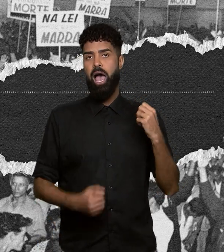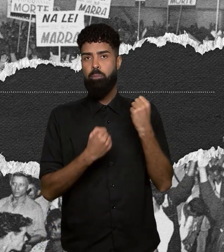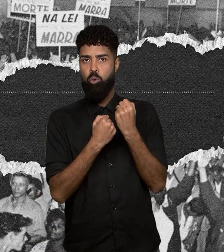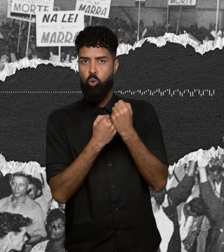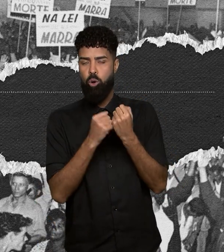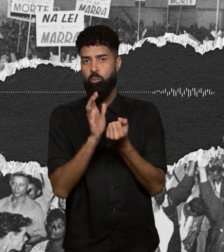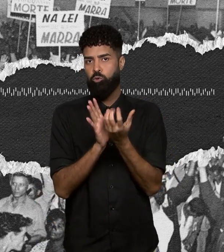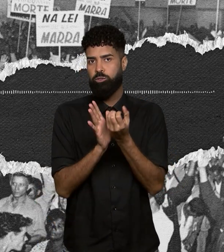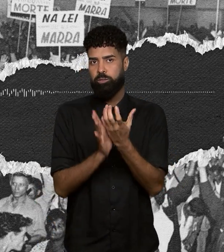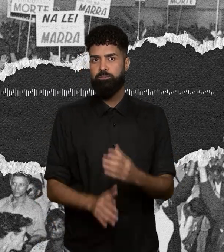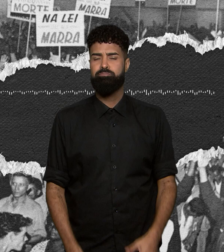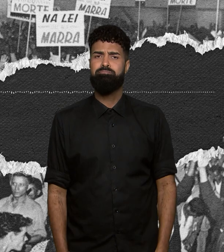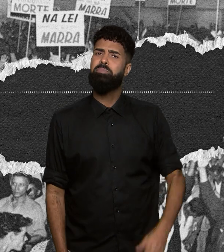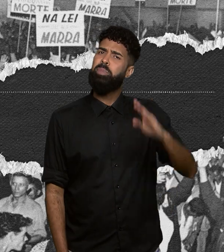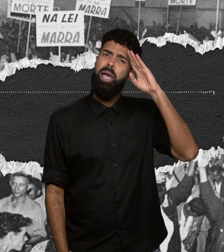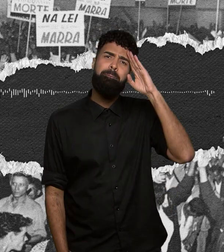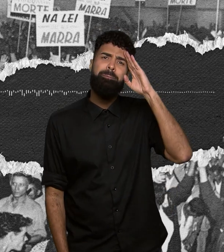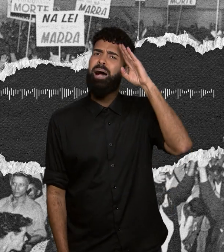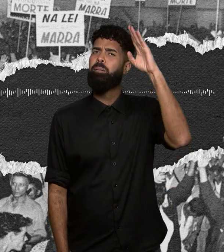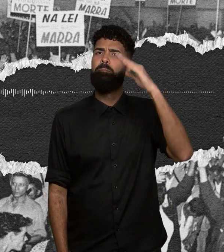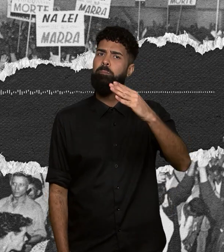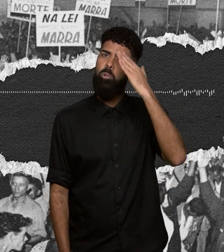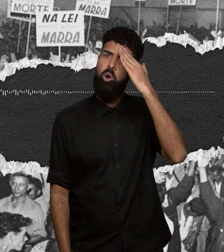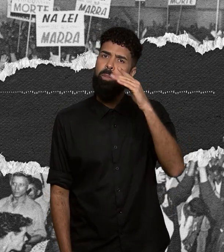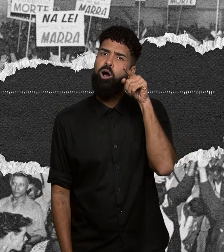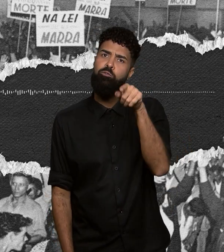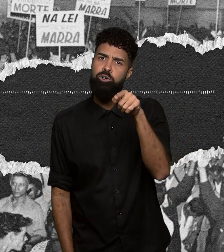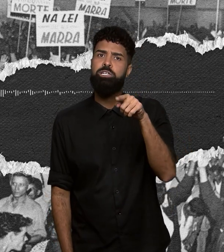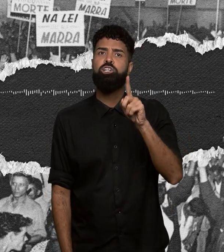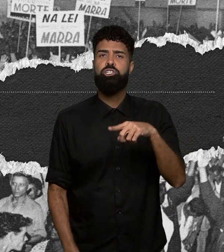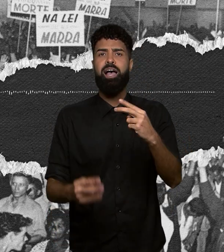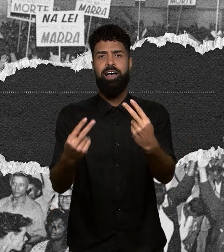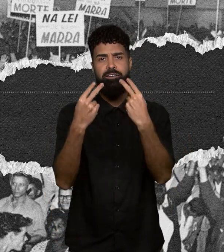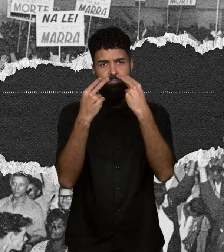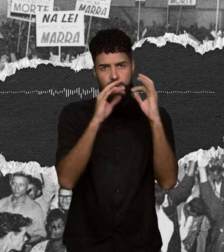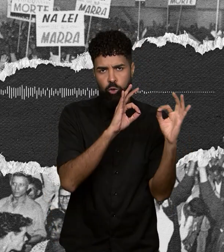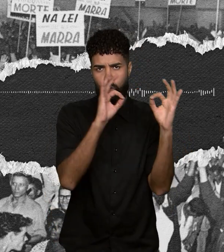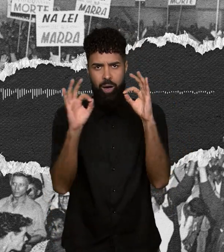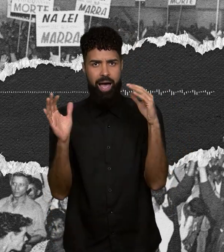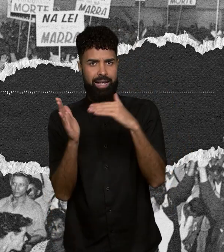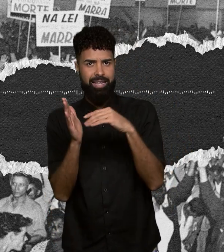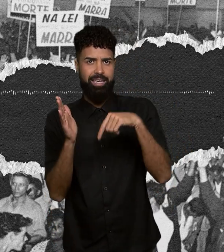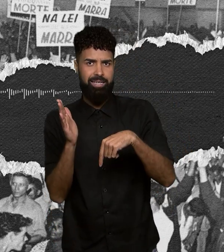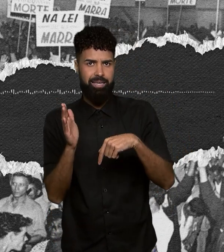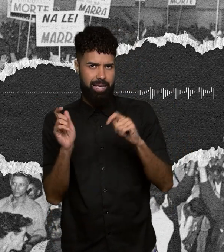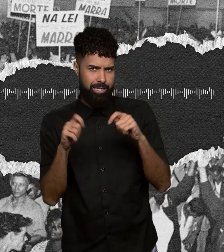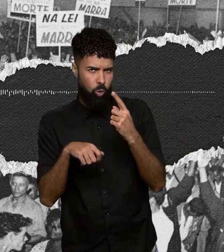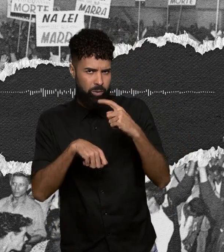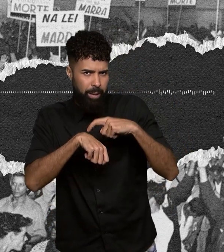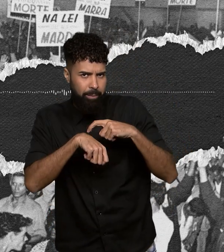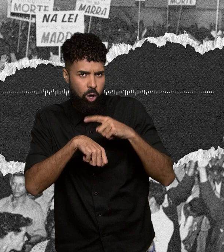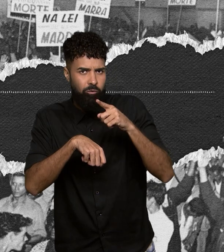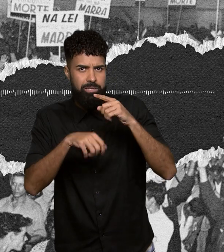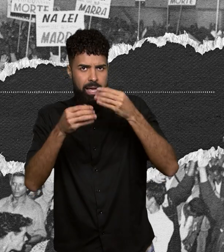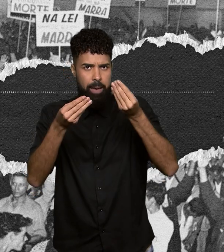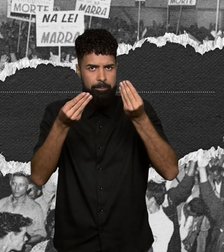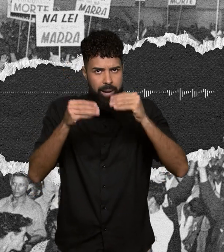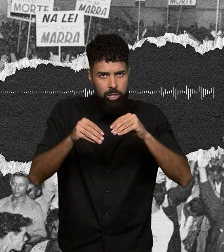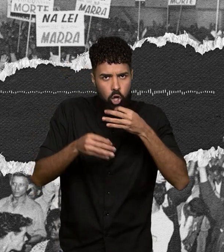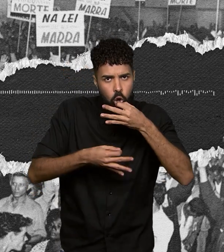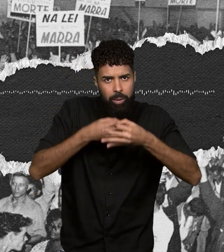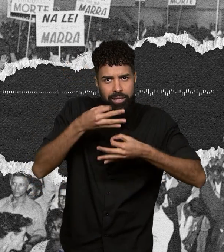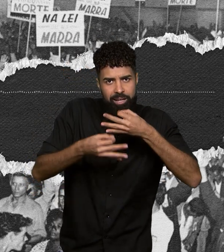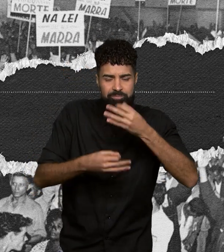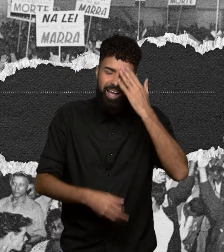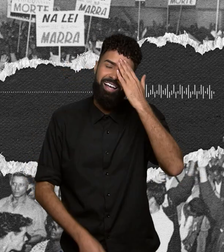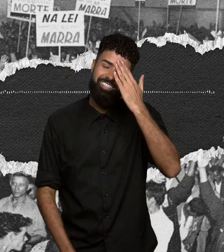produção e principalmente Obrigada a você que nos ouviu até aqui se puder tirar um tempinho para contar o que achou do podcast